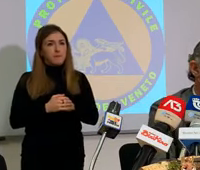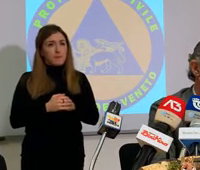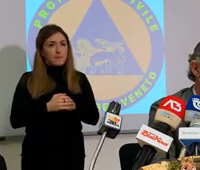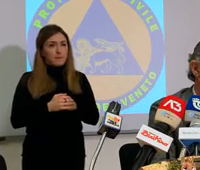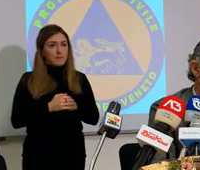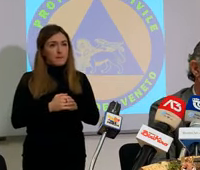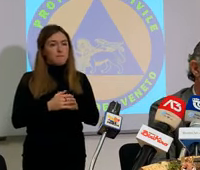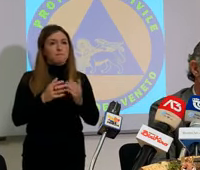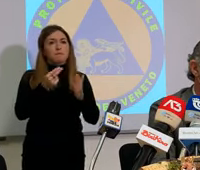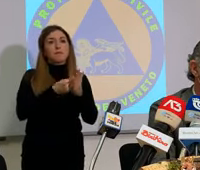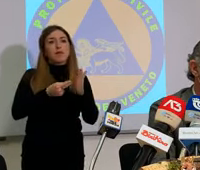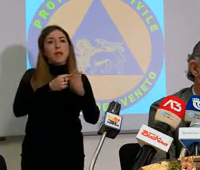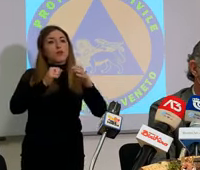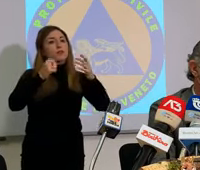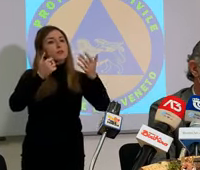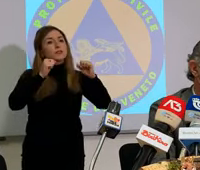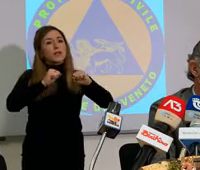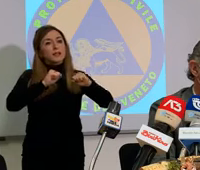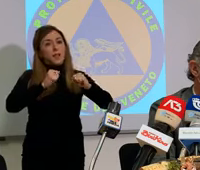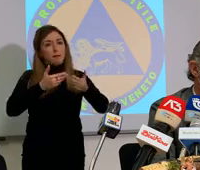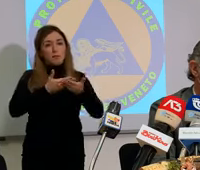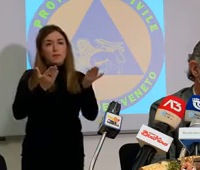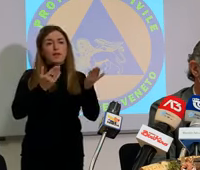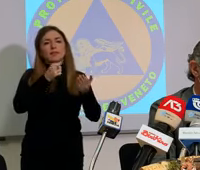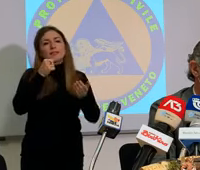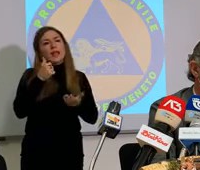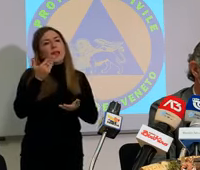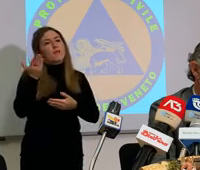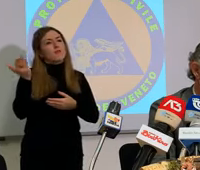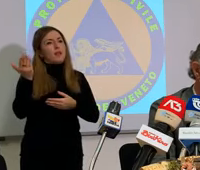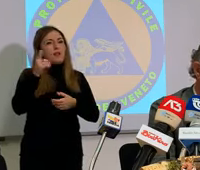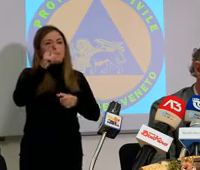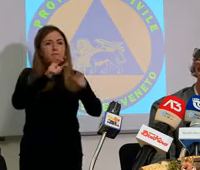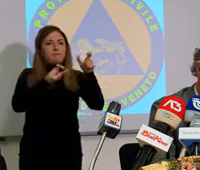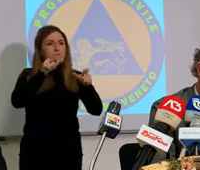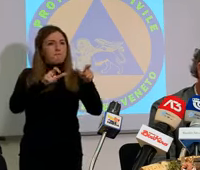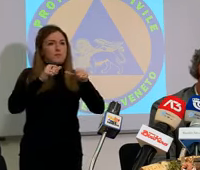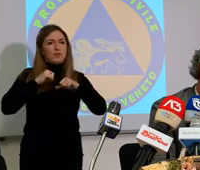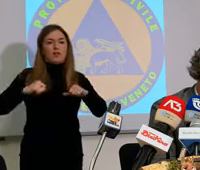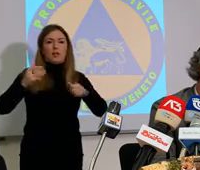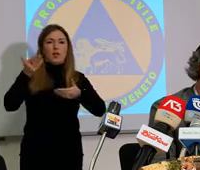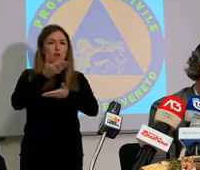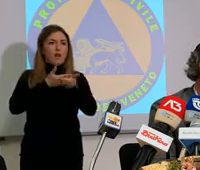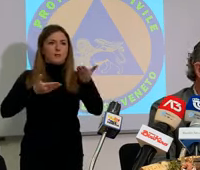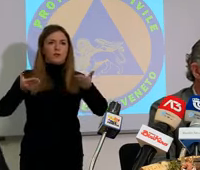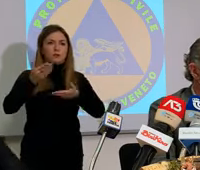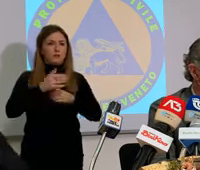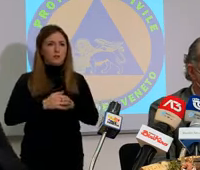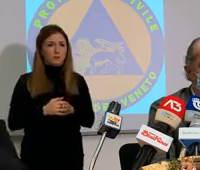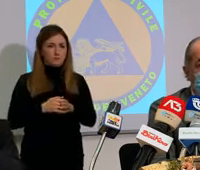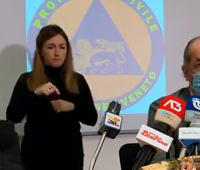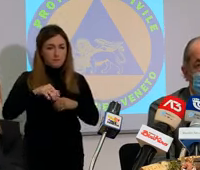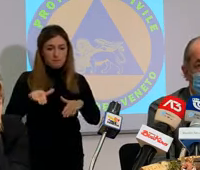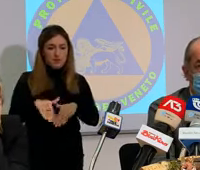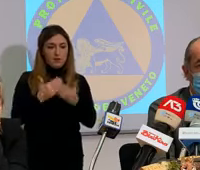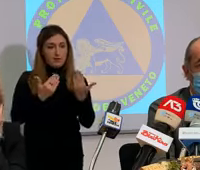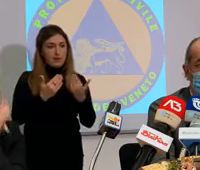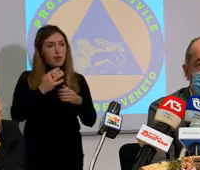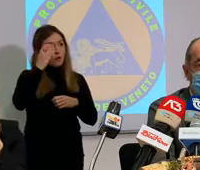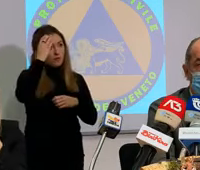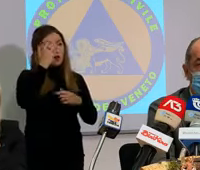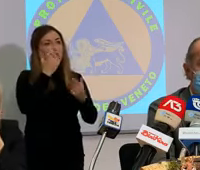di sanità pubblica è la collaborazione con i cittadini allora noi questa mattina abbiamo avuto la riunione con